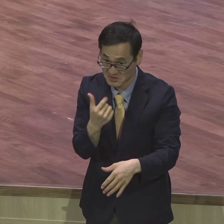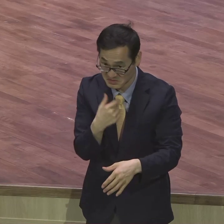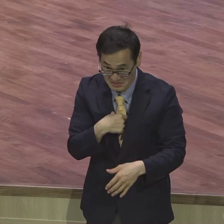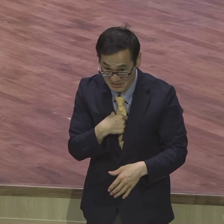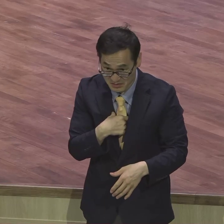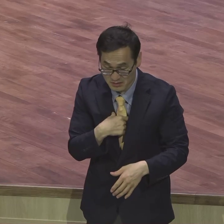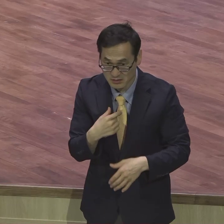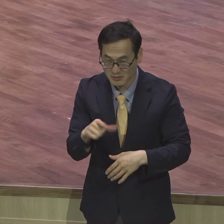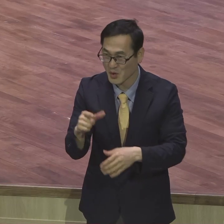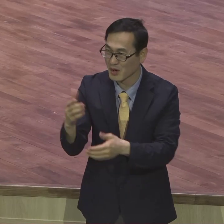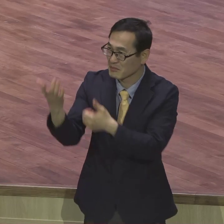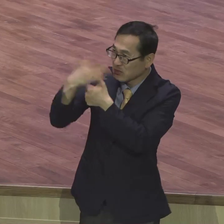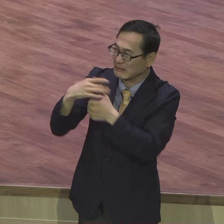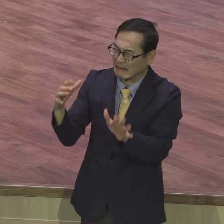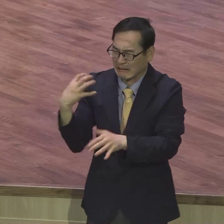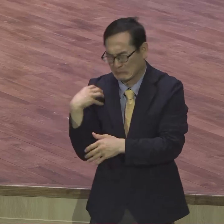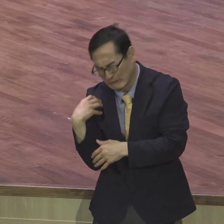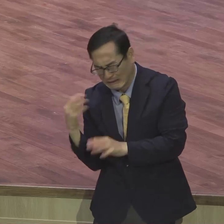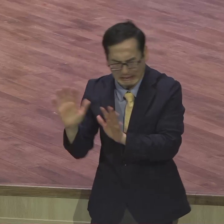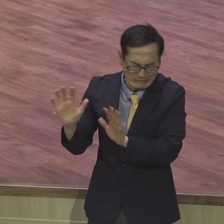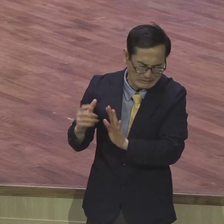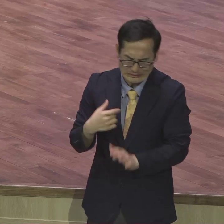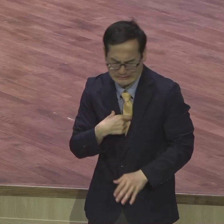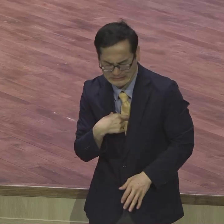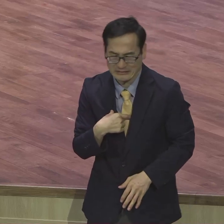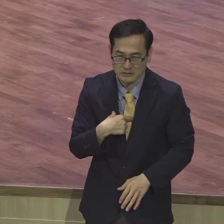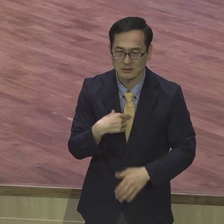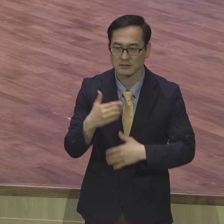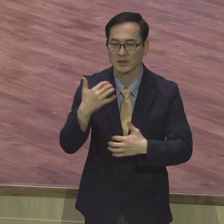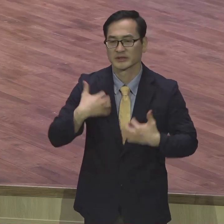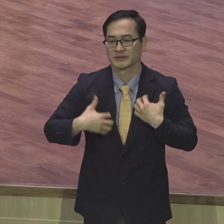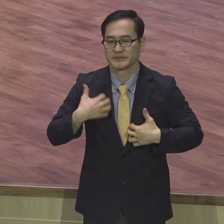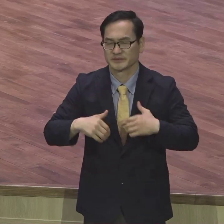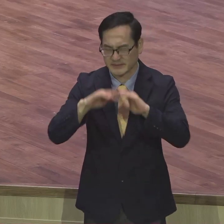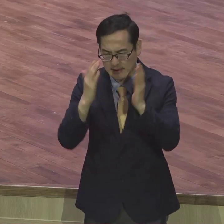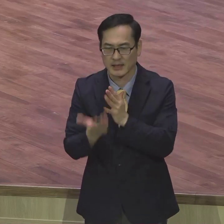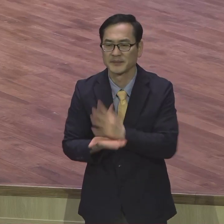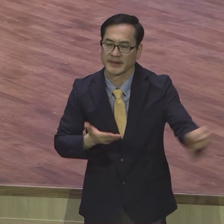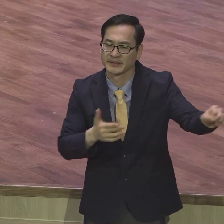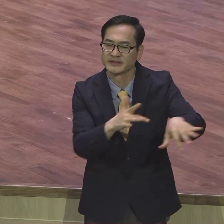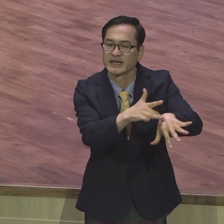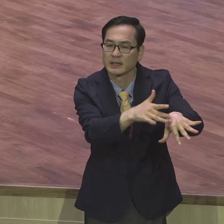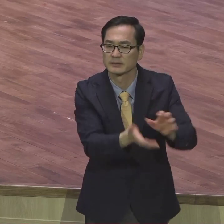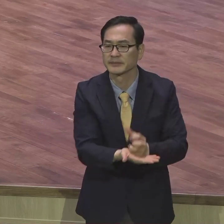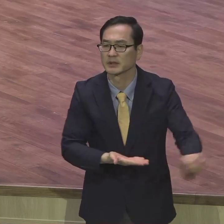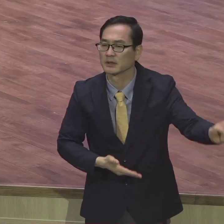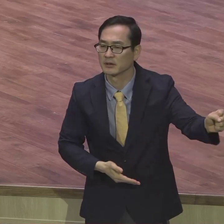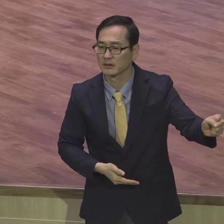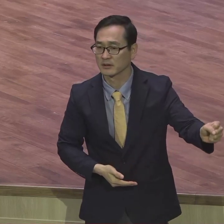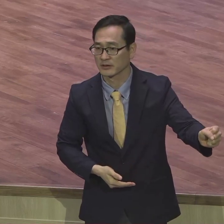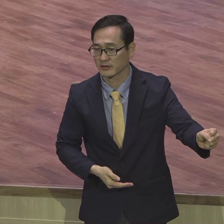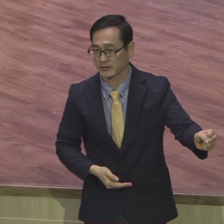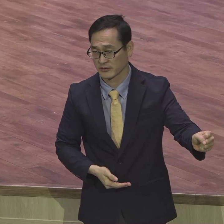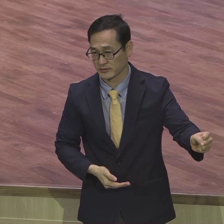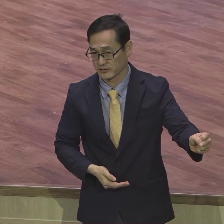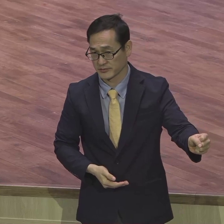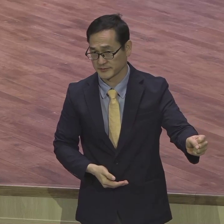부담스러워하고 그러니까 이거 못 누리고 다 사단에게 다 뺏긴단 말이에요. 속는단 말이에요.